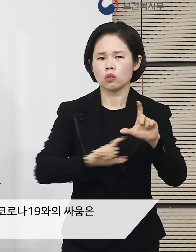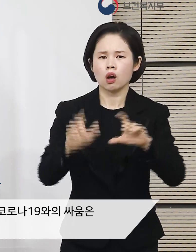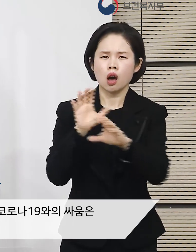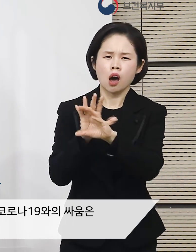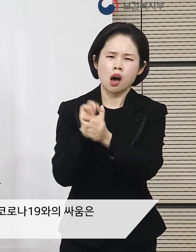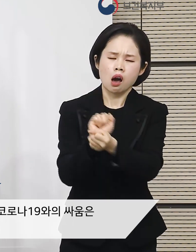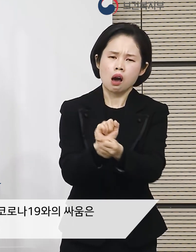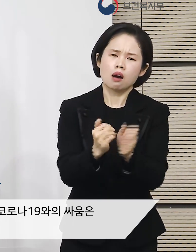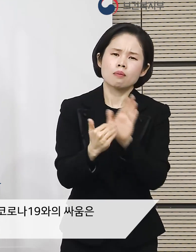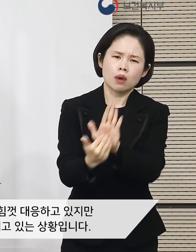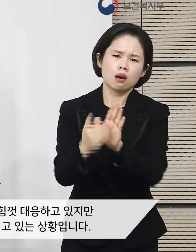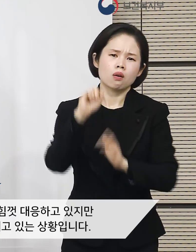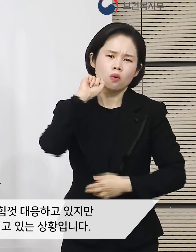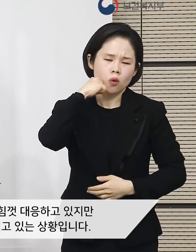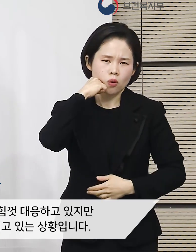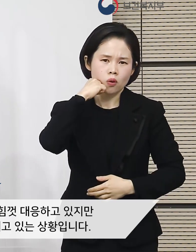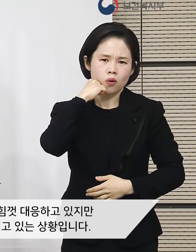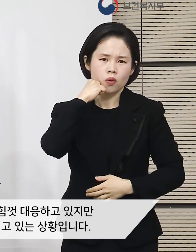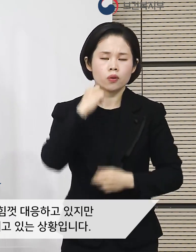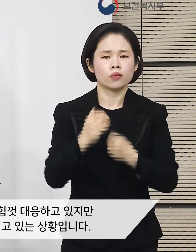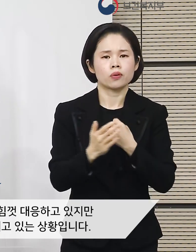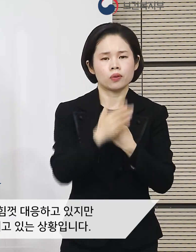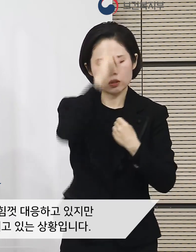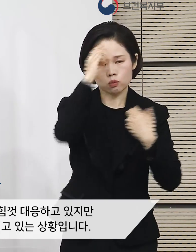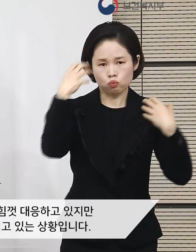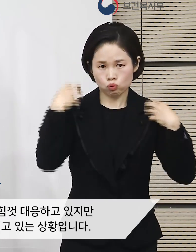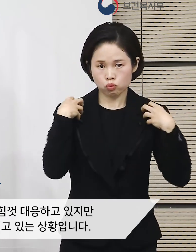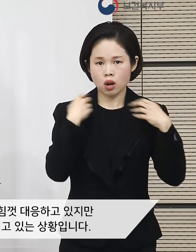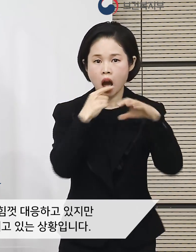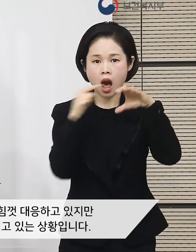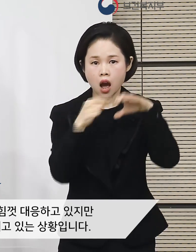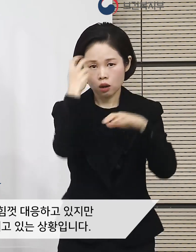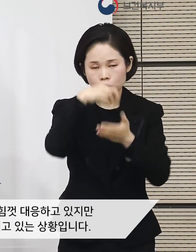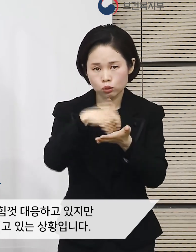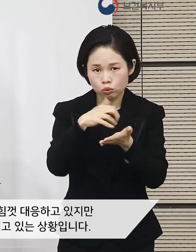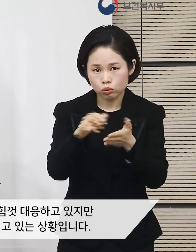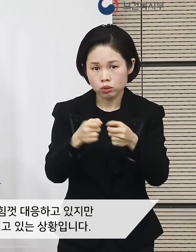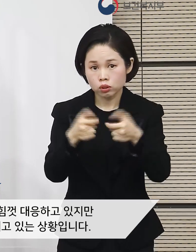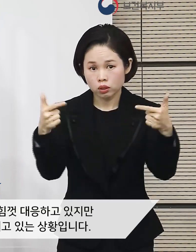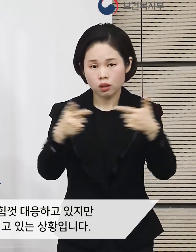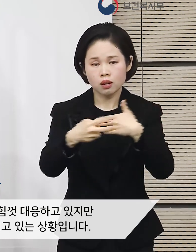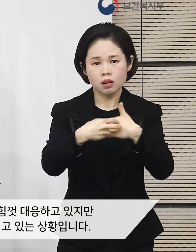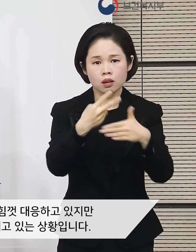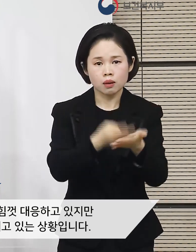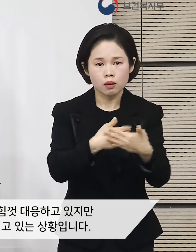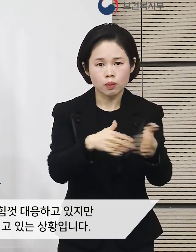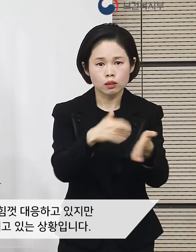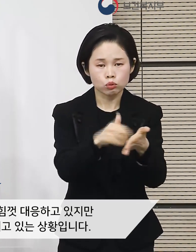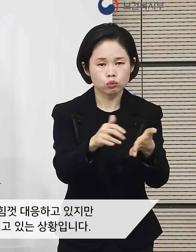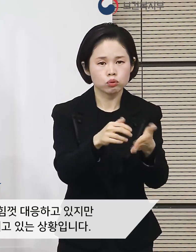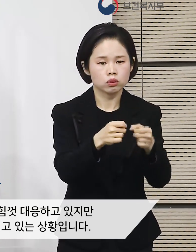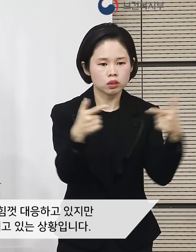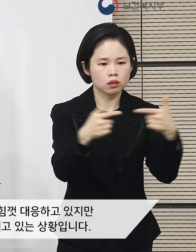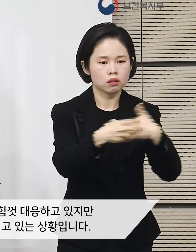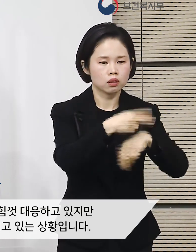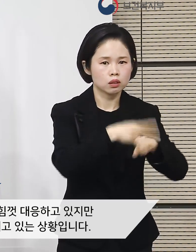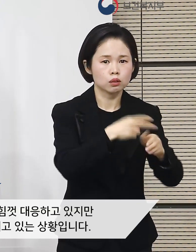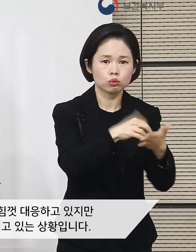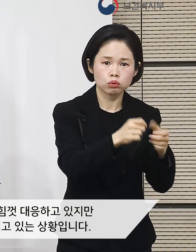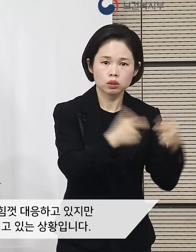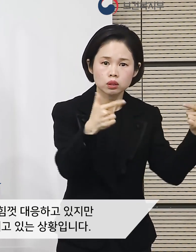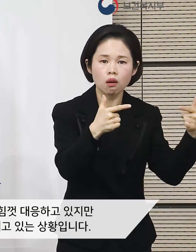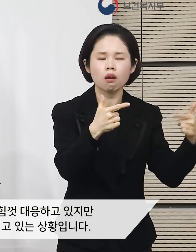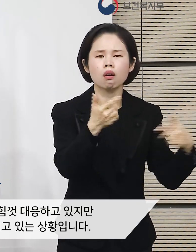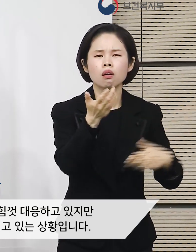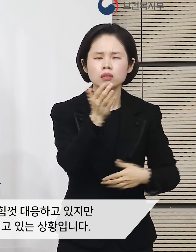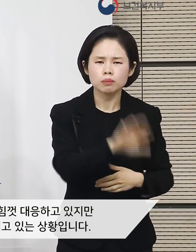어려운 상황입니다. 정부는 검사를 대폭 늘리고 의료 역량을 확충하여 힘껏